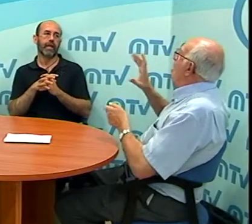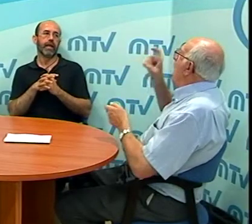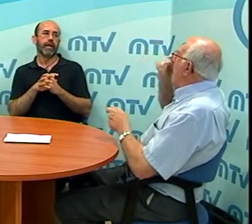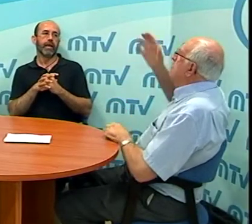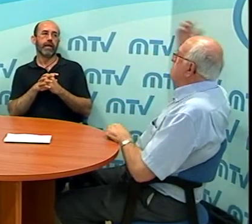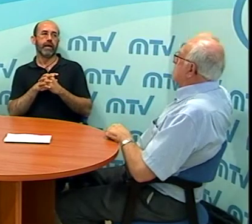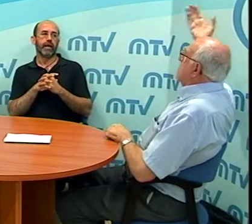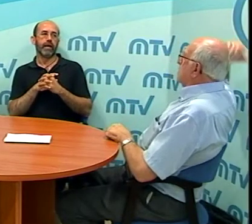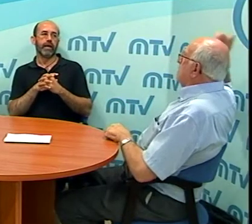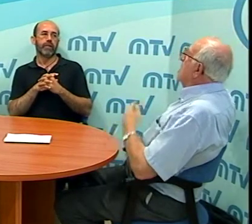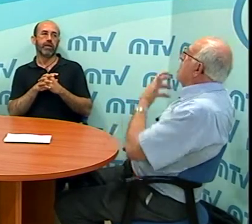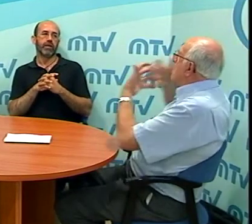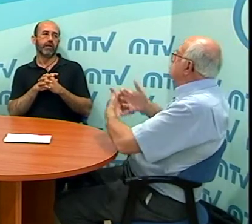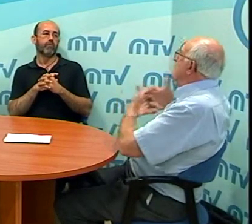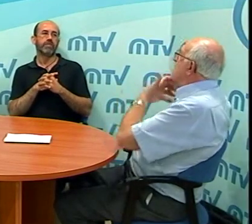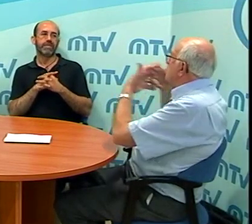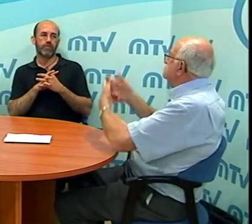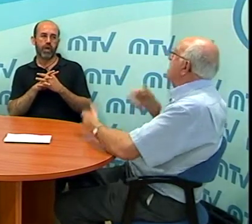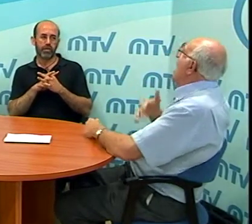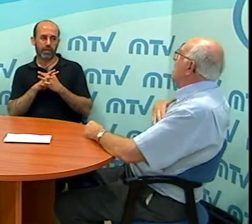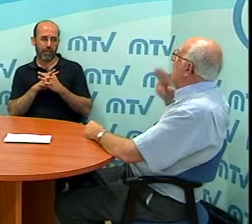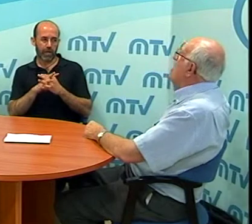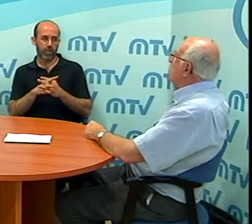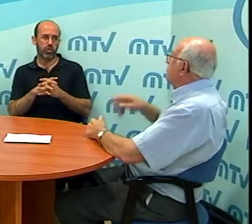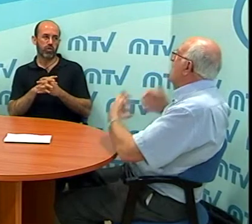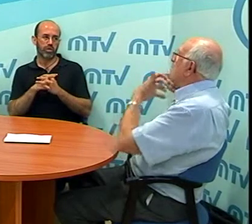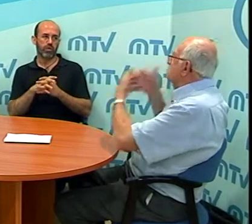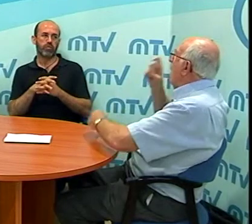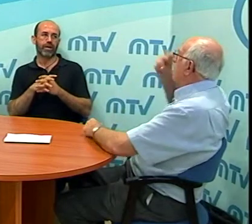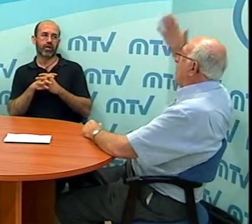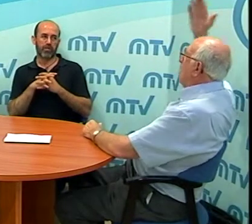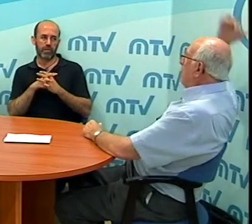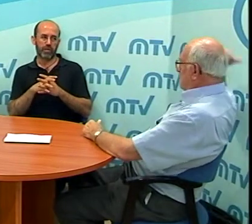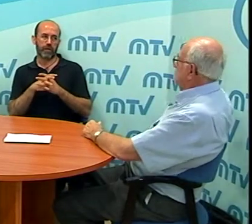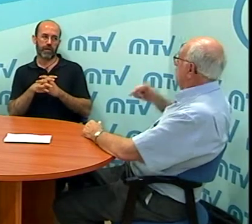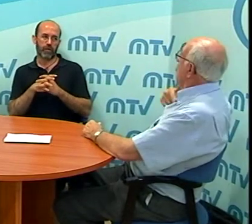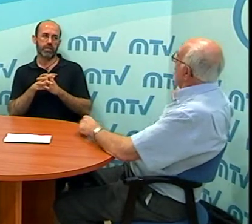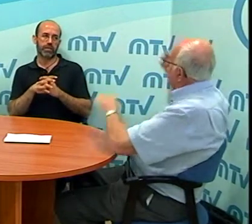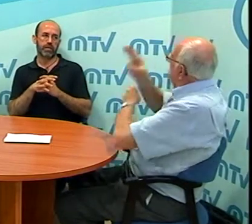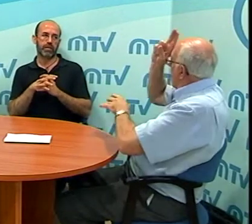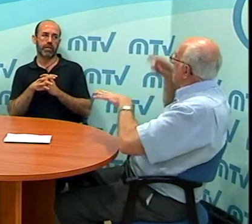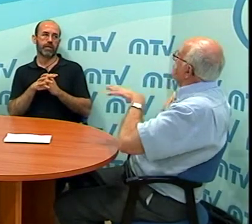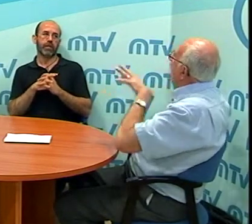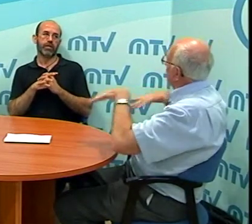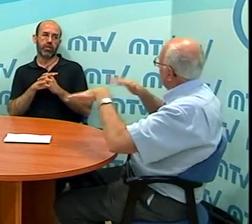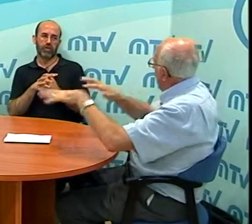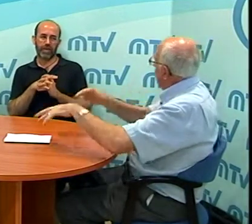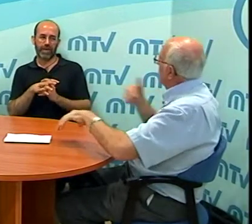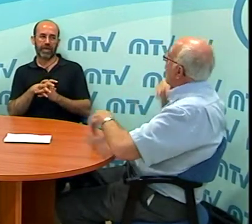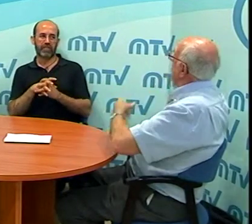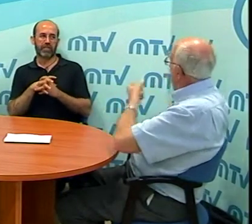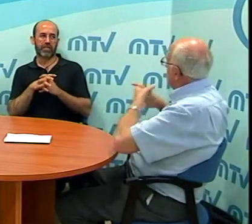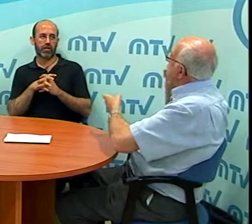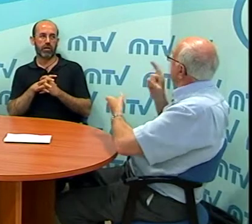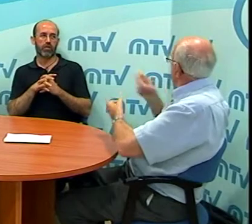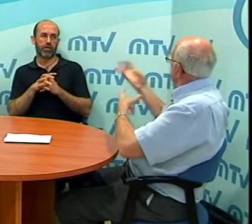nacional. Pero llevamos muchísimos años trabajando, luchando por el reconocimiento de la lengua de signos. Yo he ido a Madrid